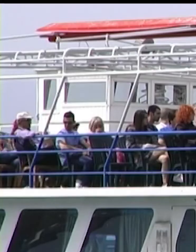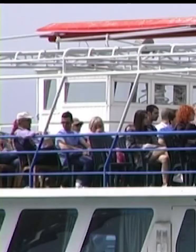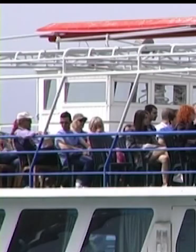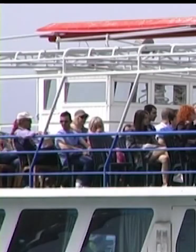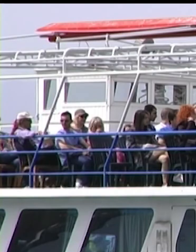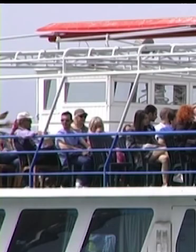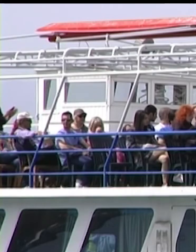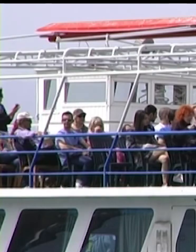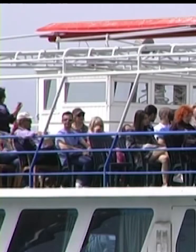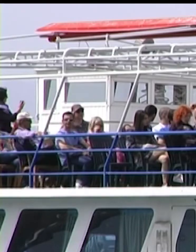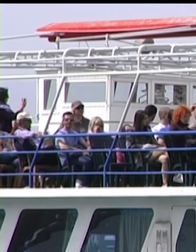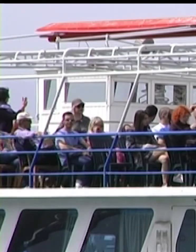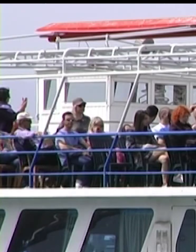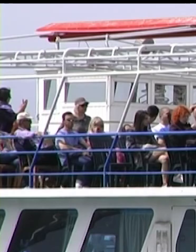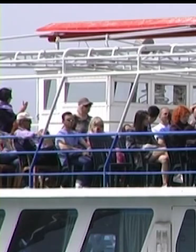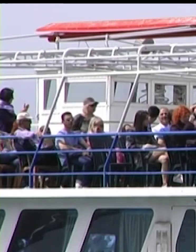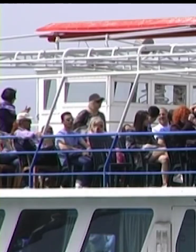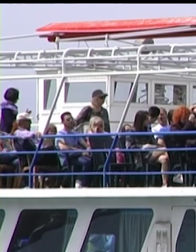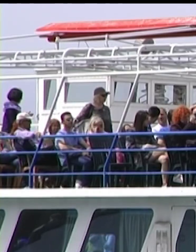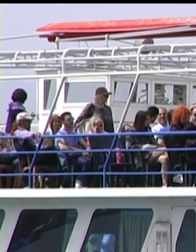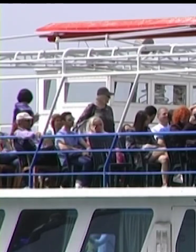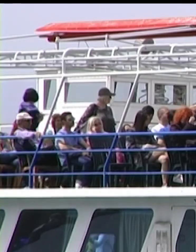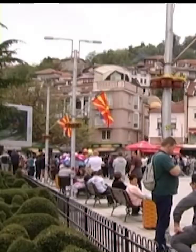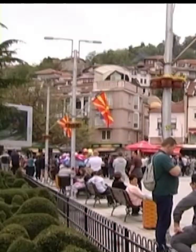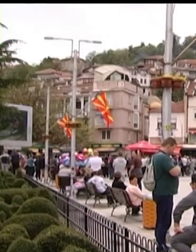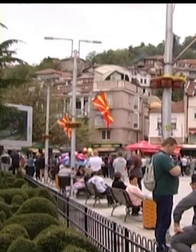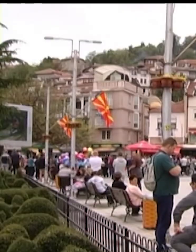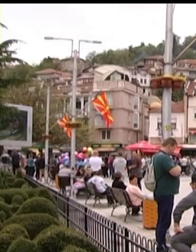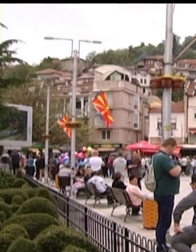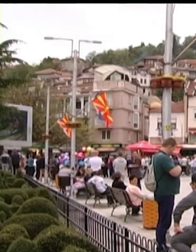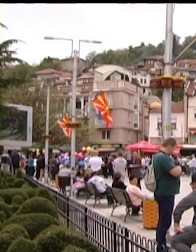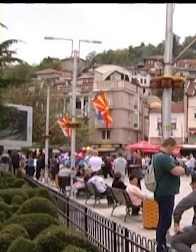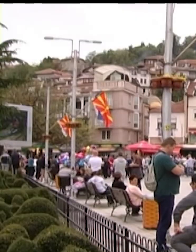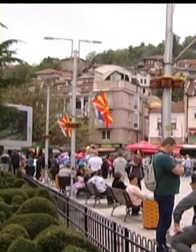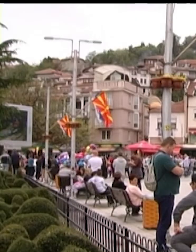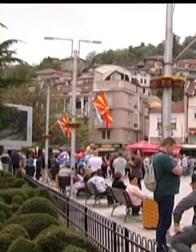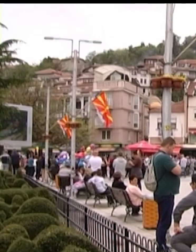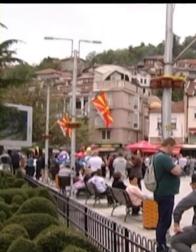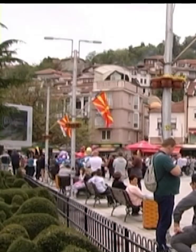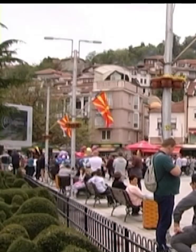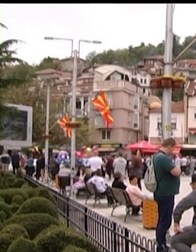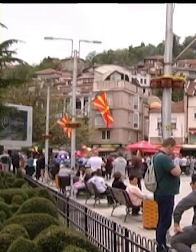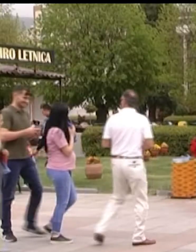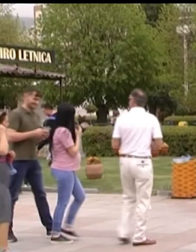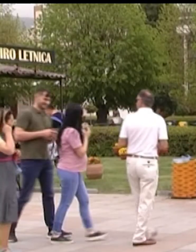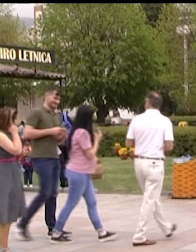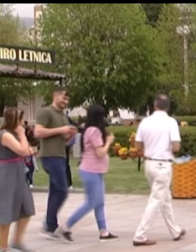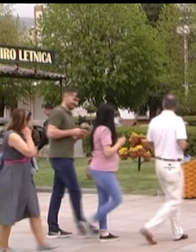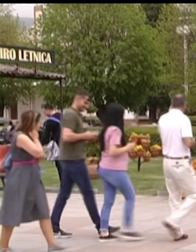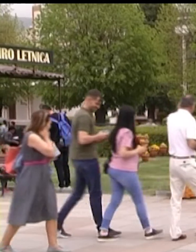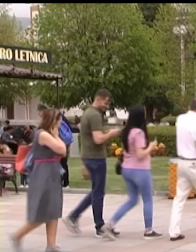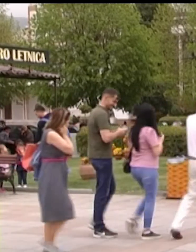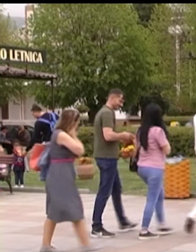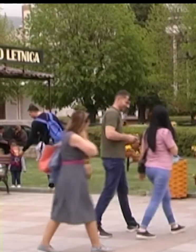за последниот квартал од годината ќе добијат 150 туристички водичи. 2 милиони евра за поврат на туристичката такса